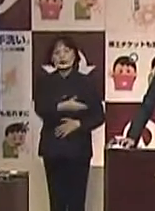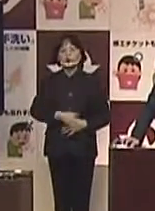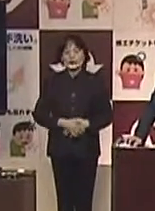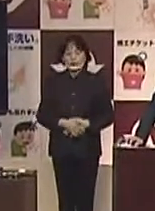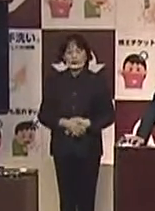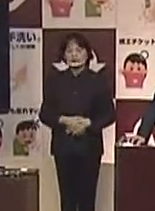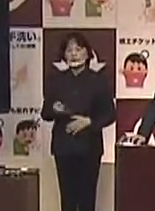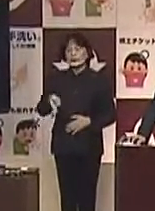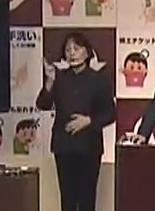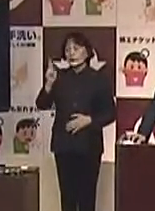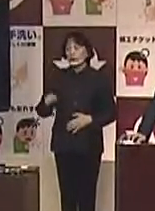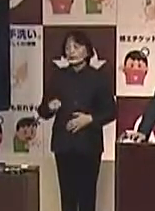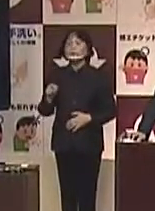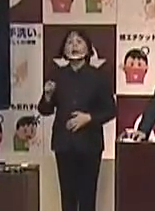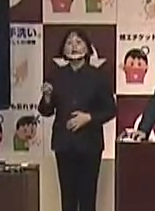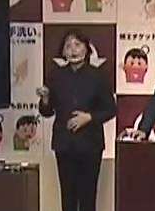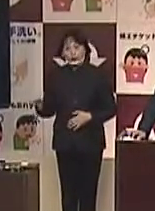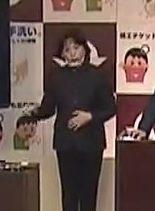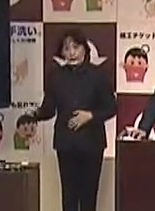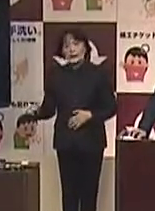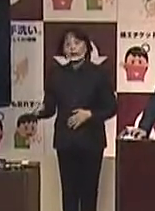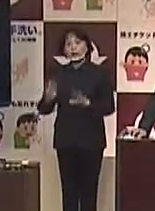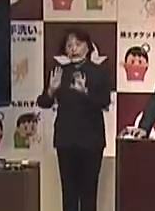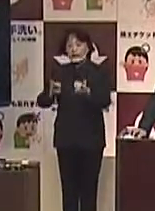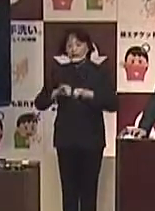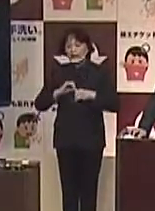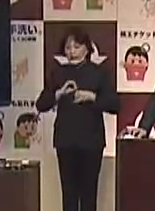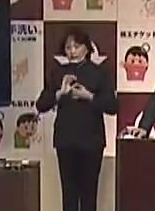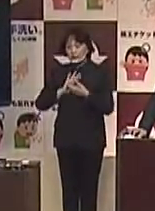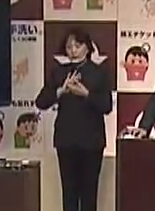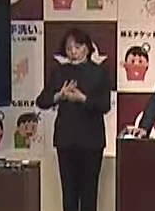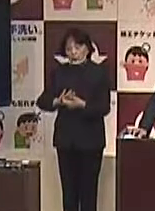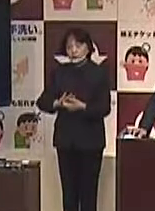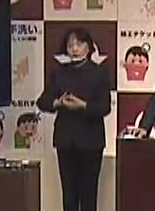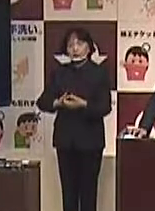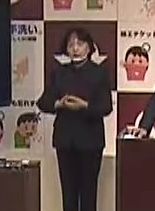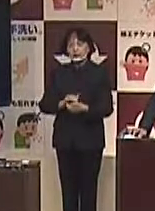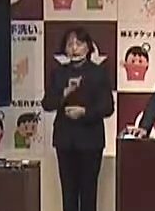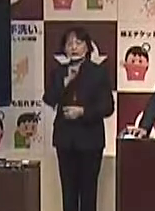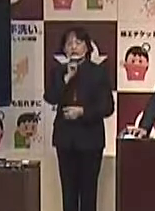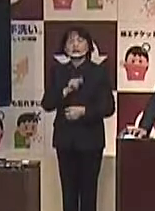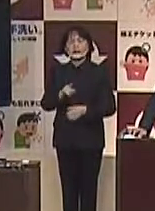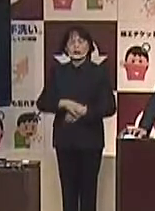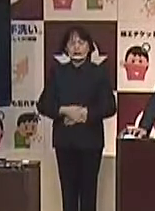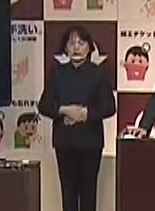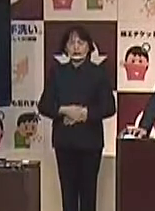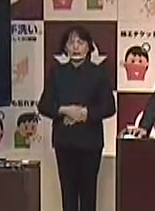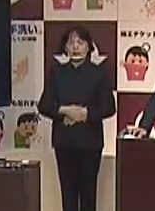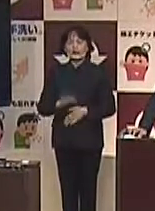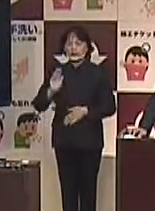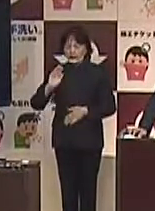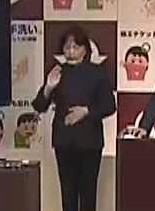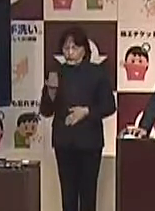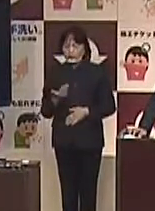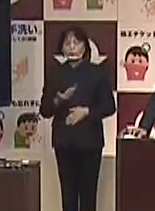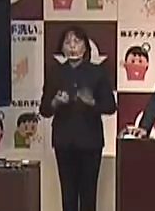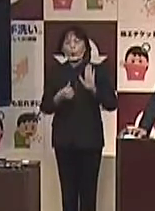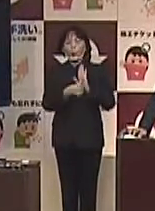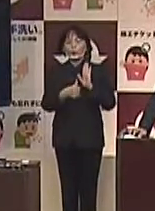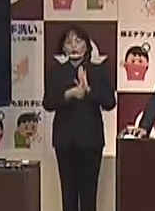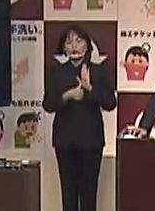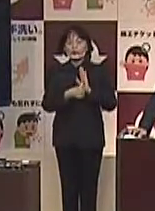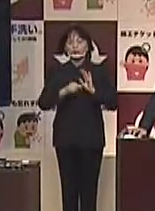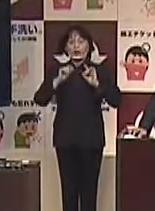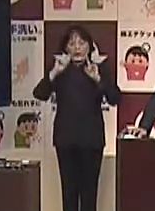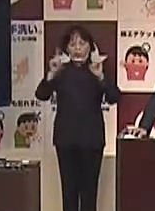方、ちょっと感染対策が不十分だったというところですけども、懸念を公表に協力しているということで、